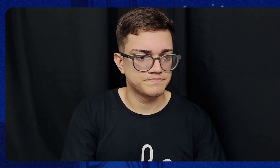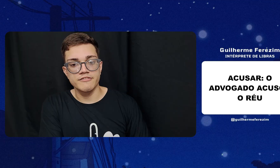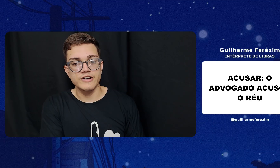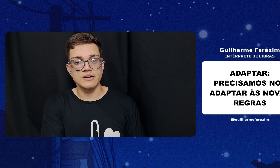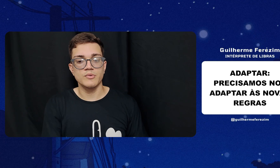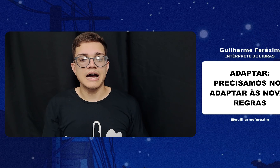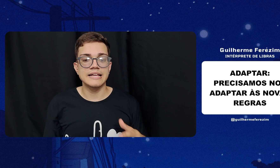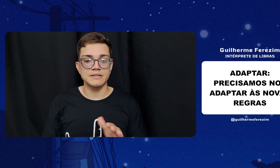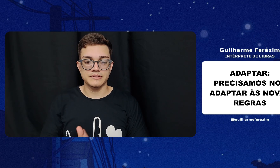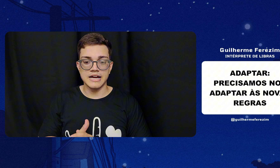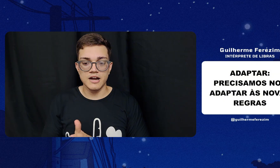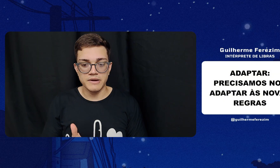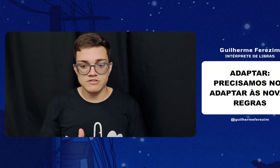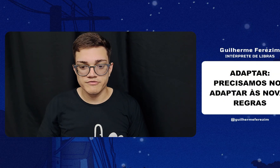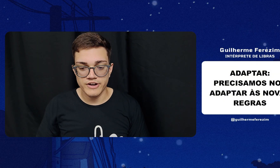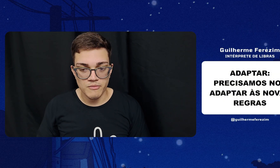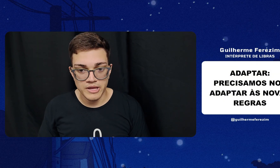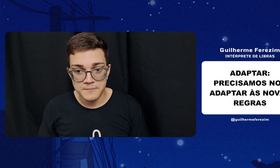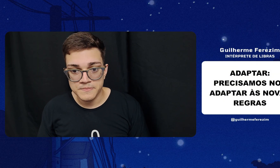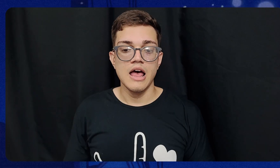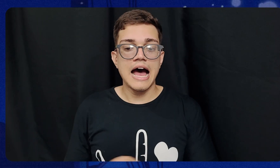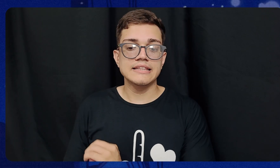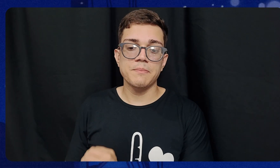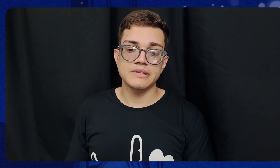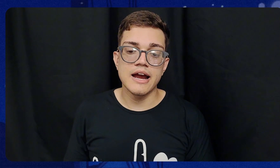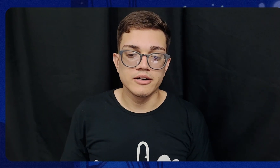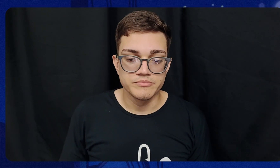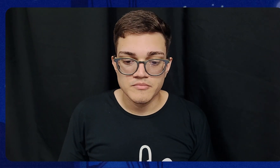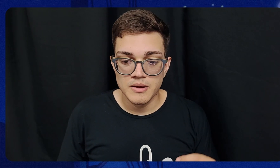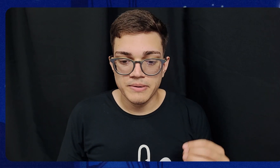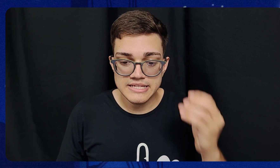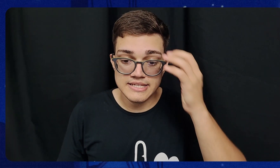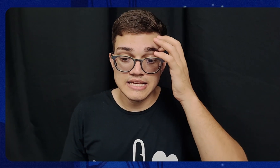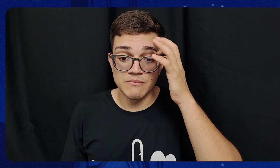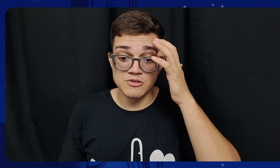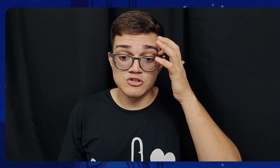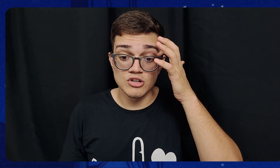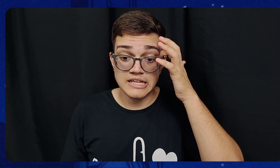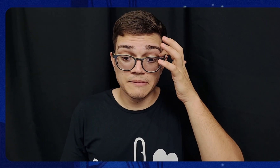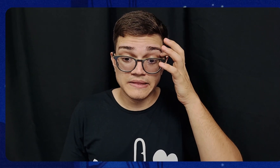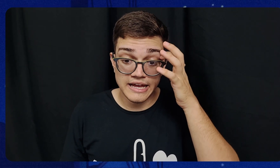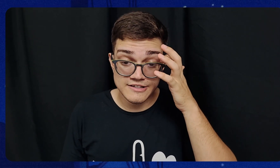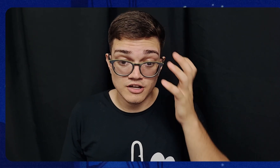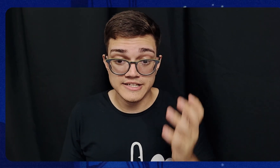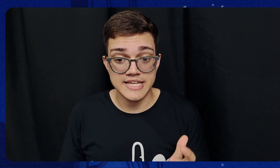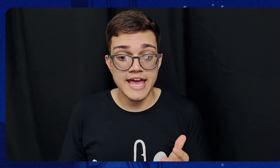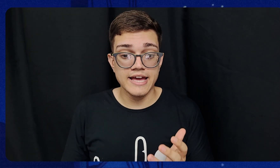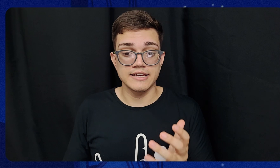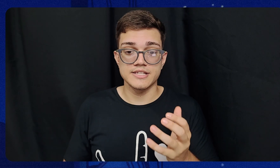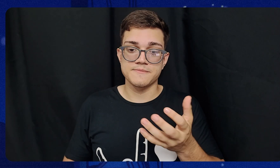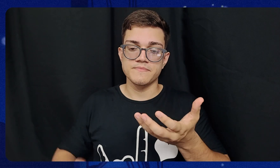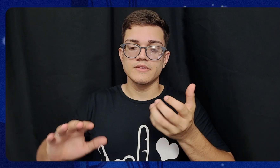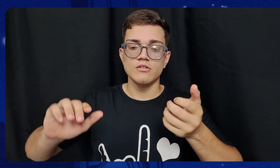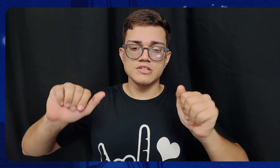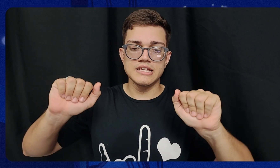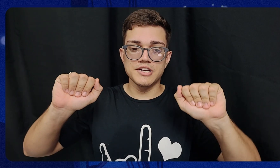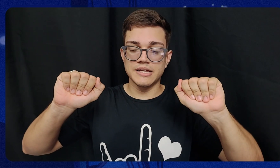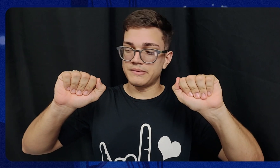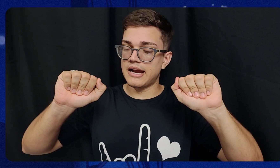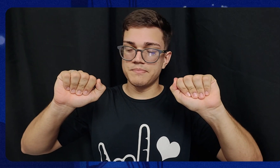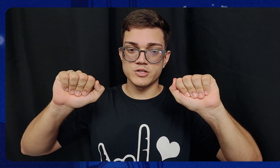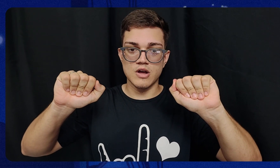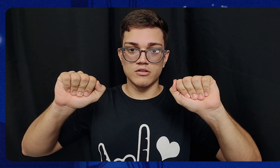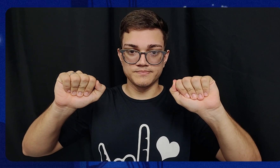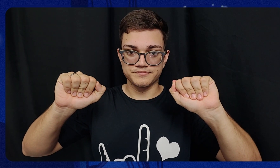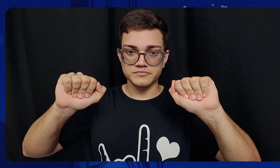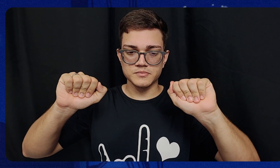culpada. Verbo adaptar, mais um verbo aí. Adaptar. Precisamos nos adaptar às novas regras. O sinal de